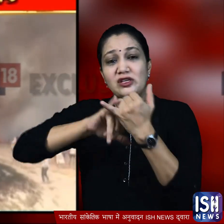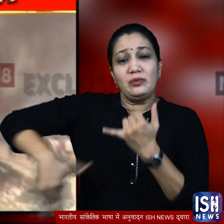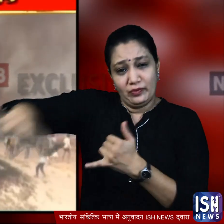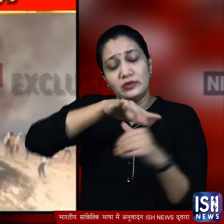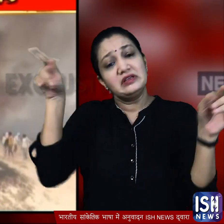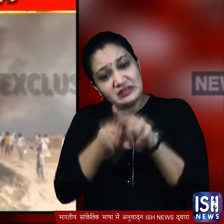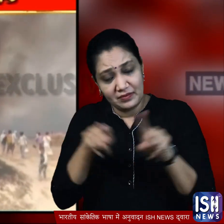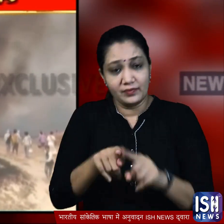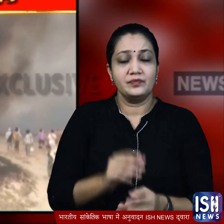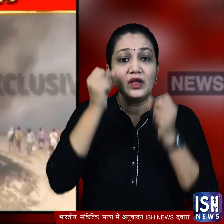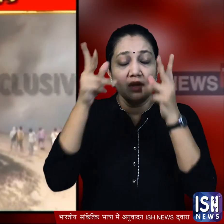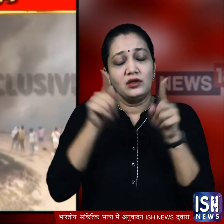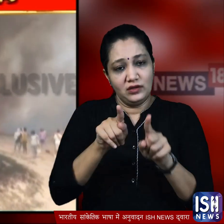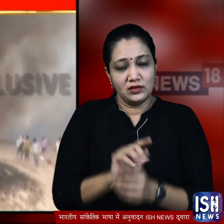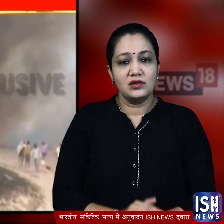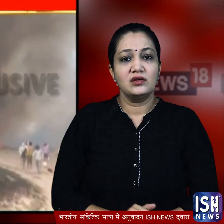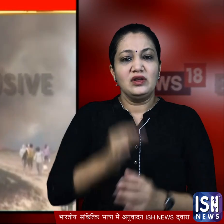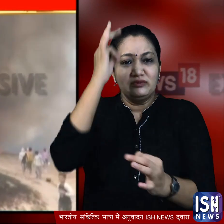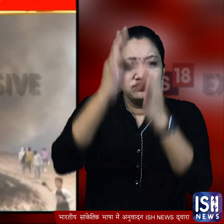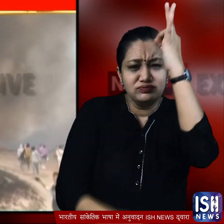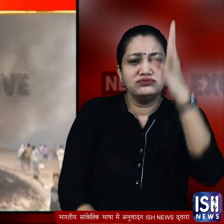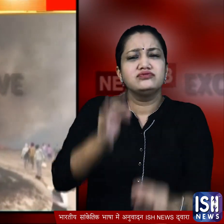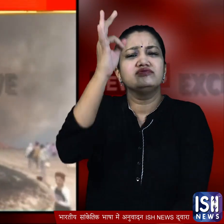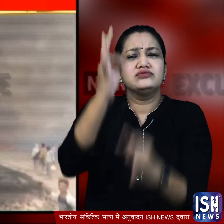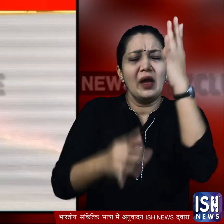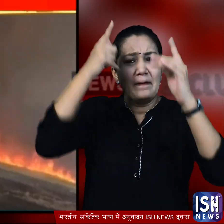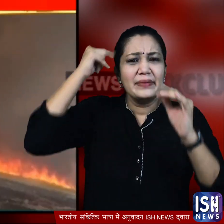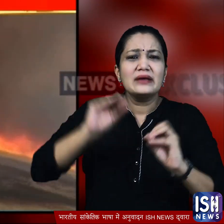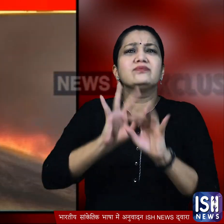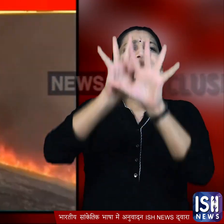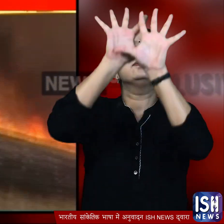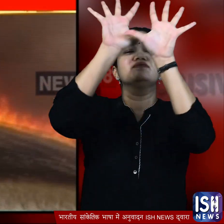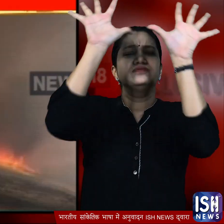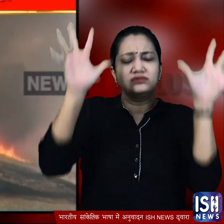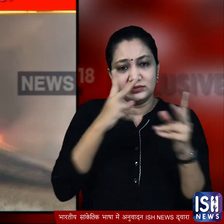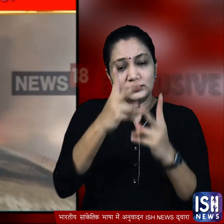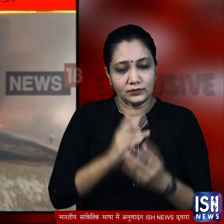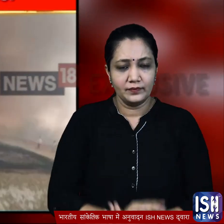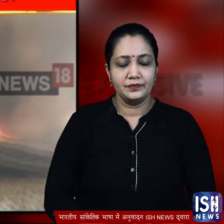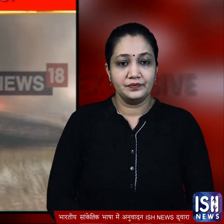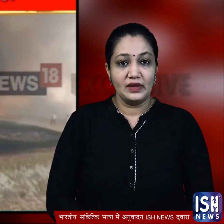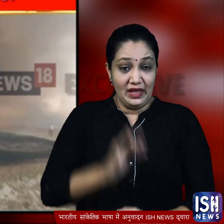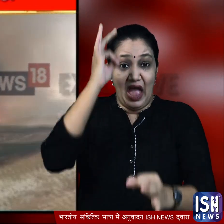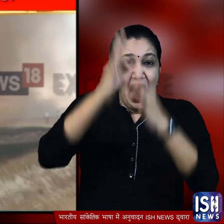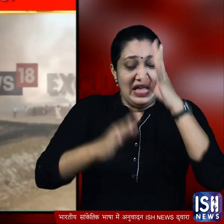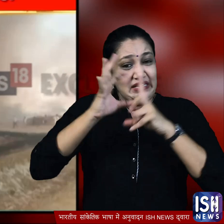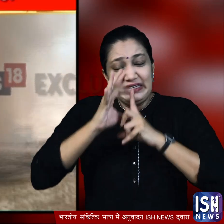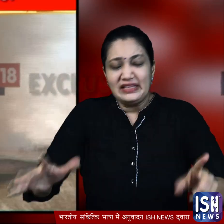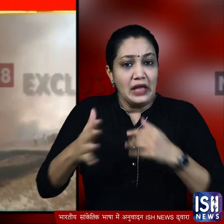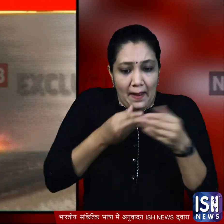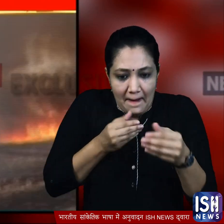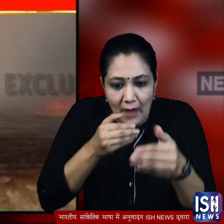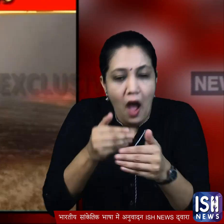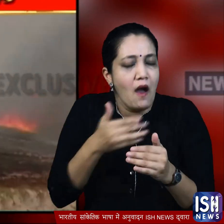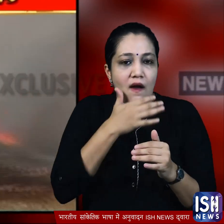वहां खेतों से आग की भीषण लपटें और काला धुआं आसमान की ओर उठता दिखाई दिया। आग इतनी खतरनाक थी कि कोई भी उसके पास तक जाने की हिम्मत नहीं